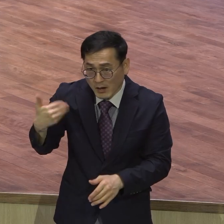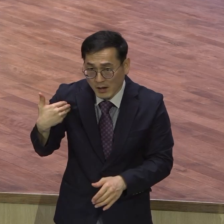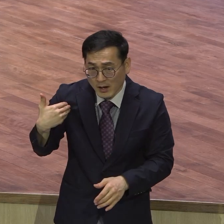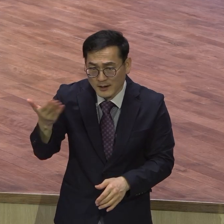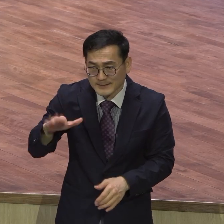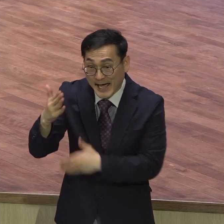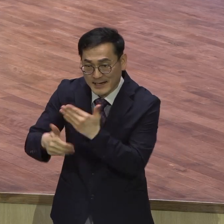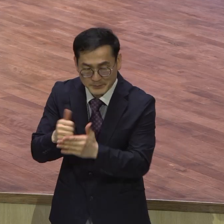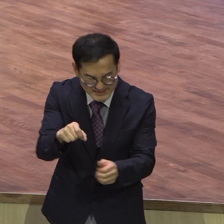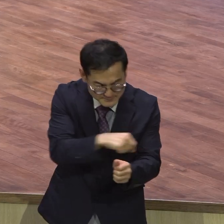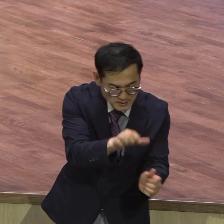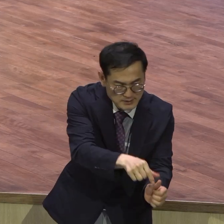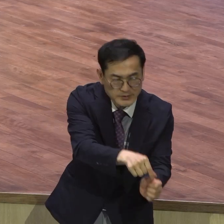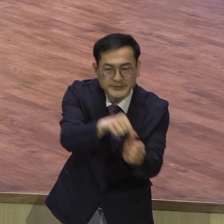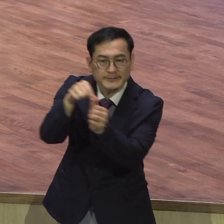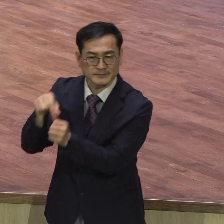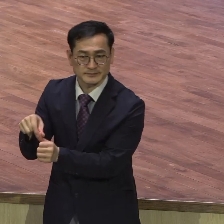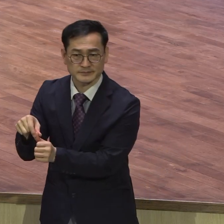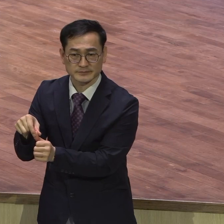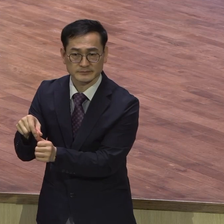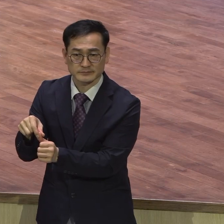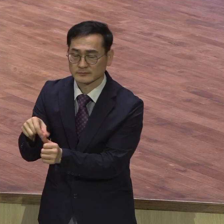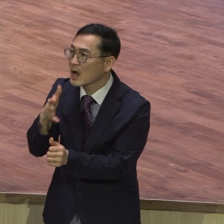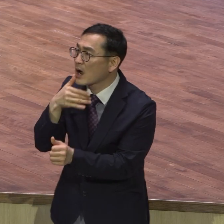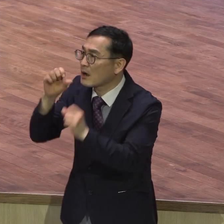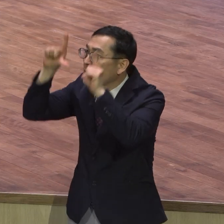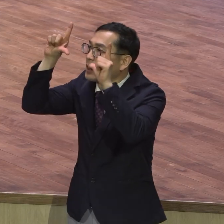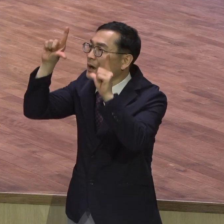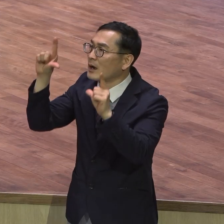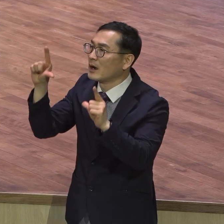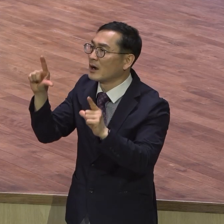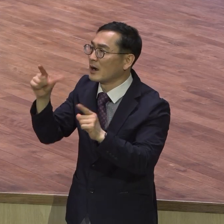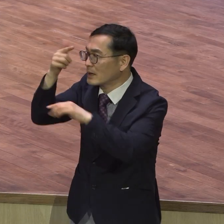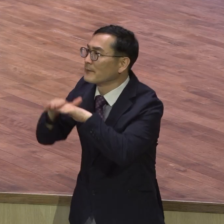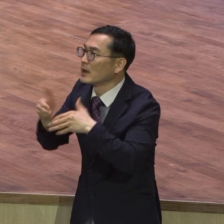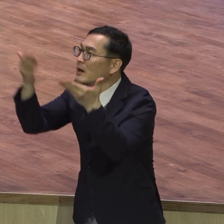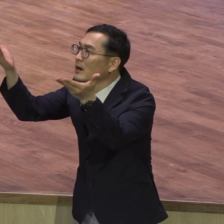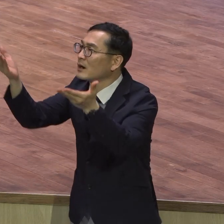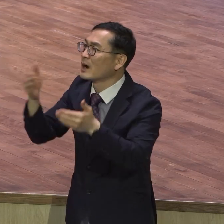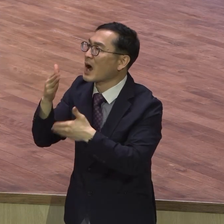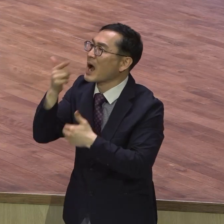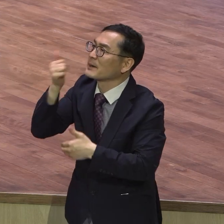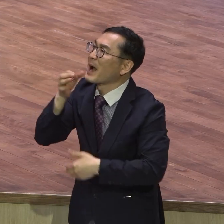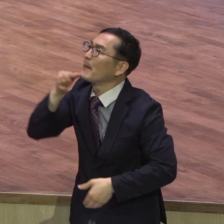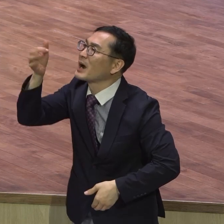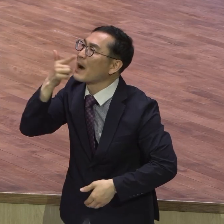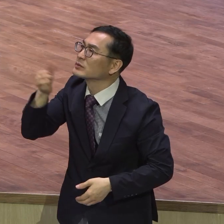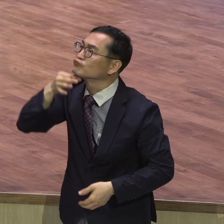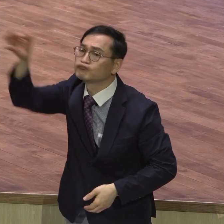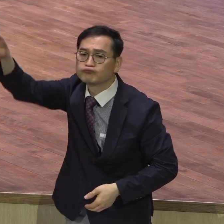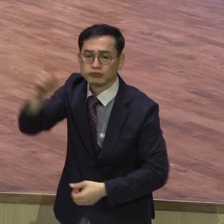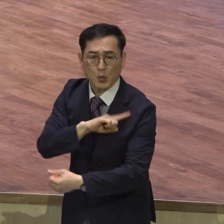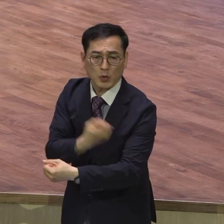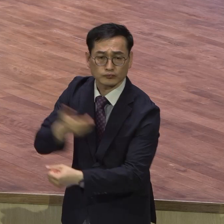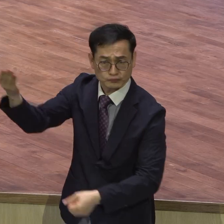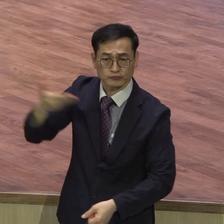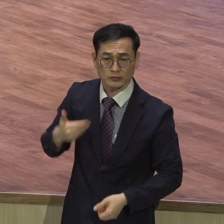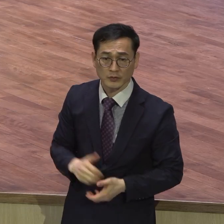하나님 앞에 나와 예배하게 하세요. 구원받은 하나님의 자녀로 하나님을 아버지라 부르도록. 그래서